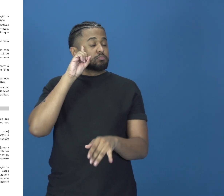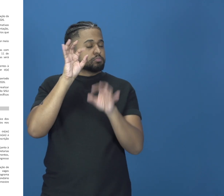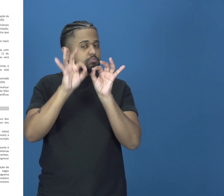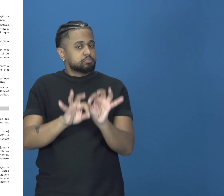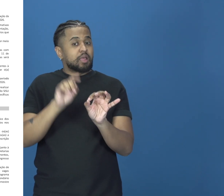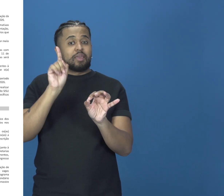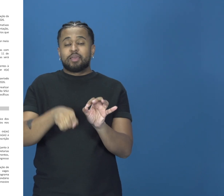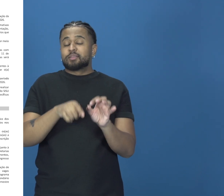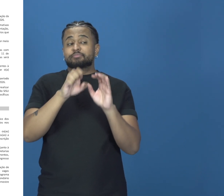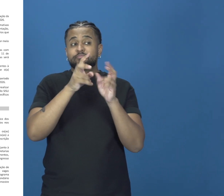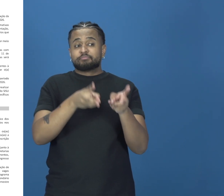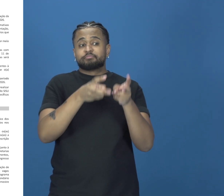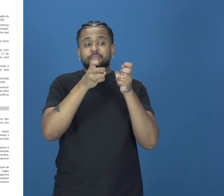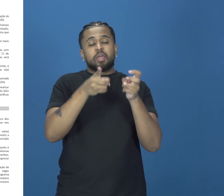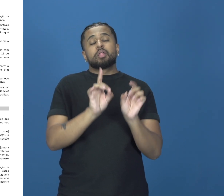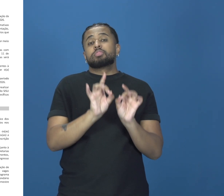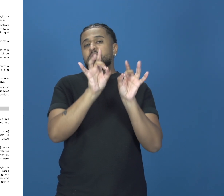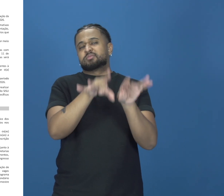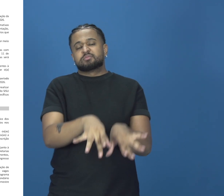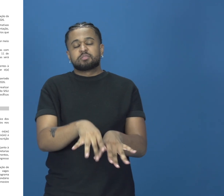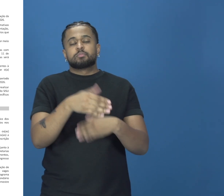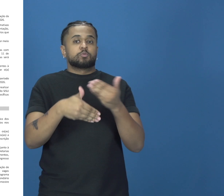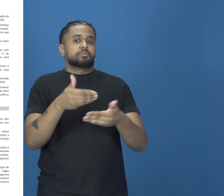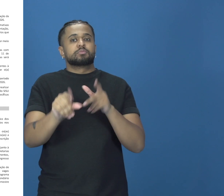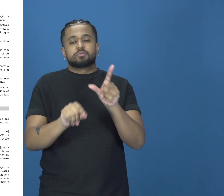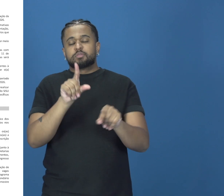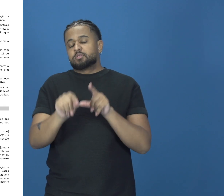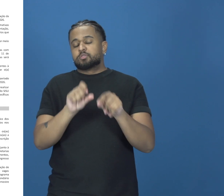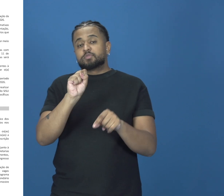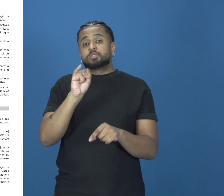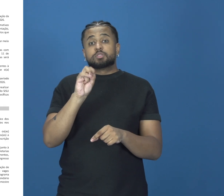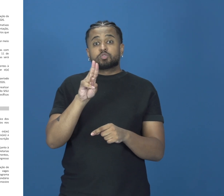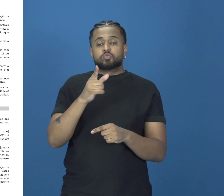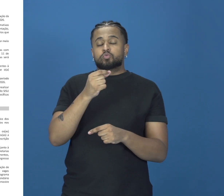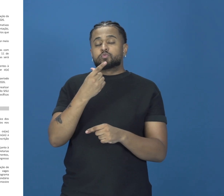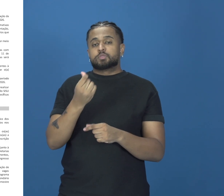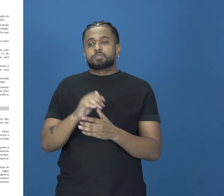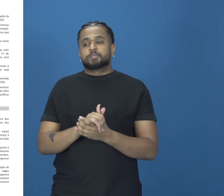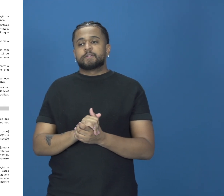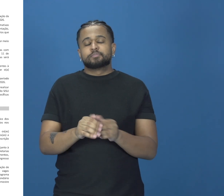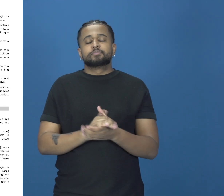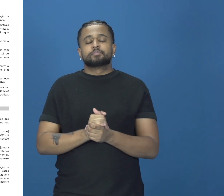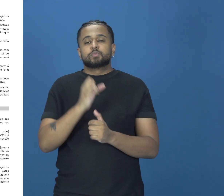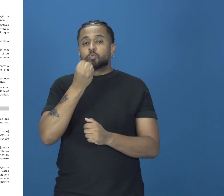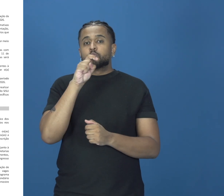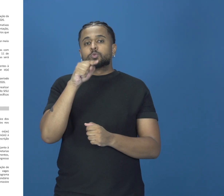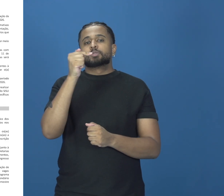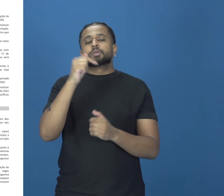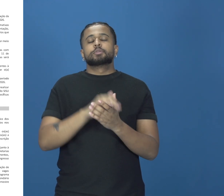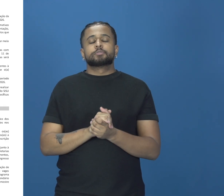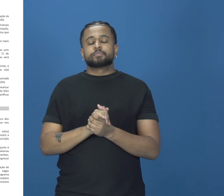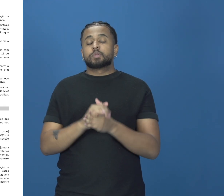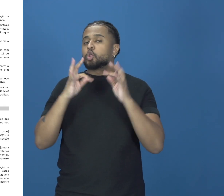estabelecido será caracterizado como desistente no processo seletivo SISU 2026.